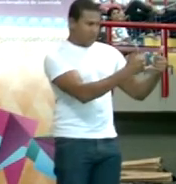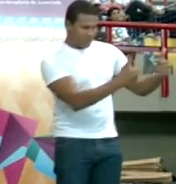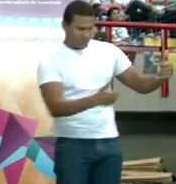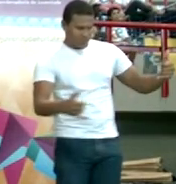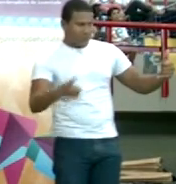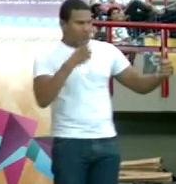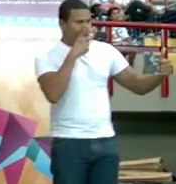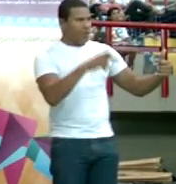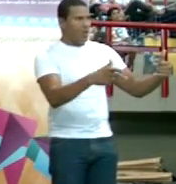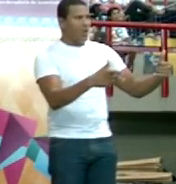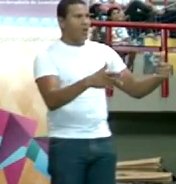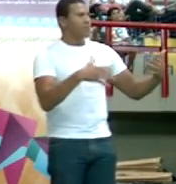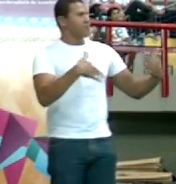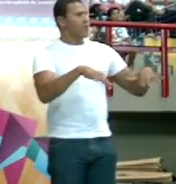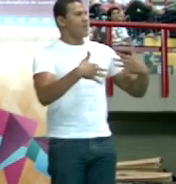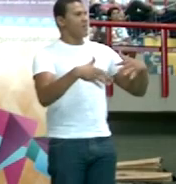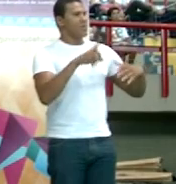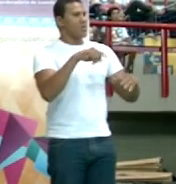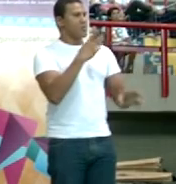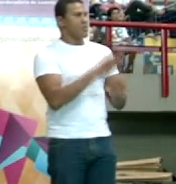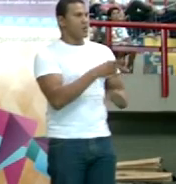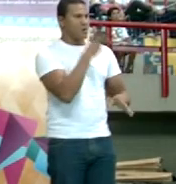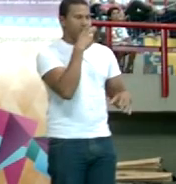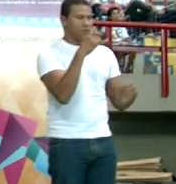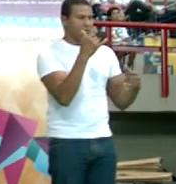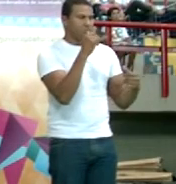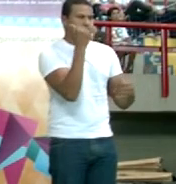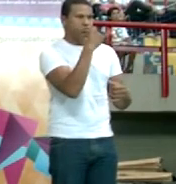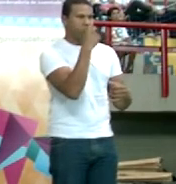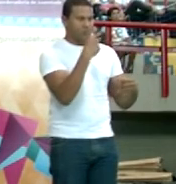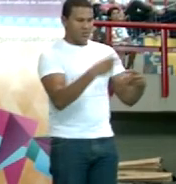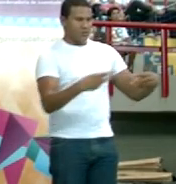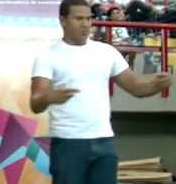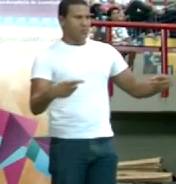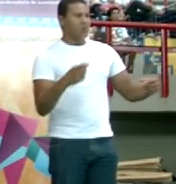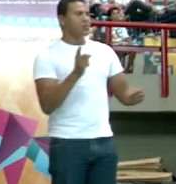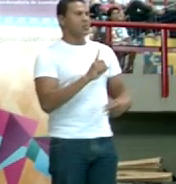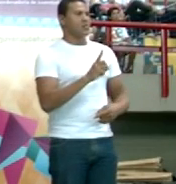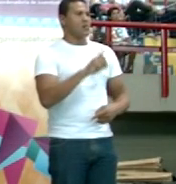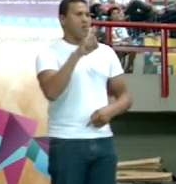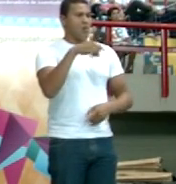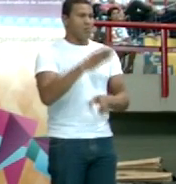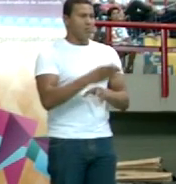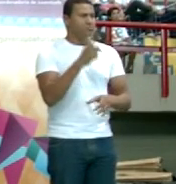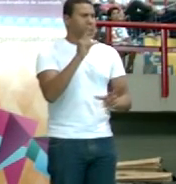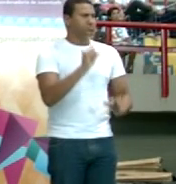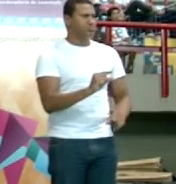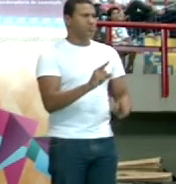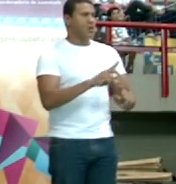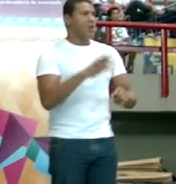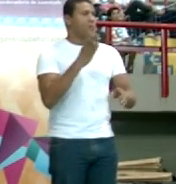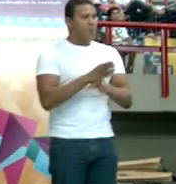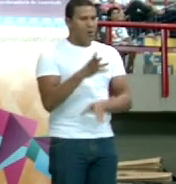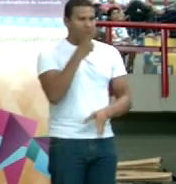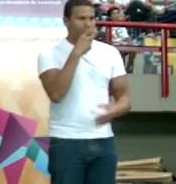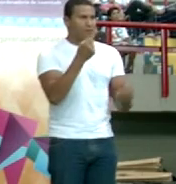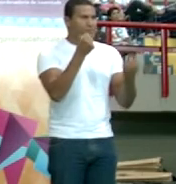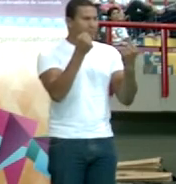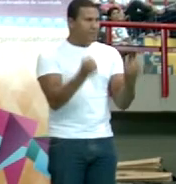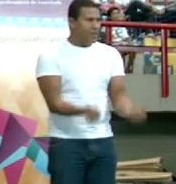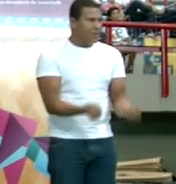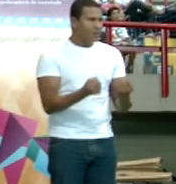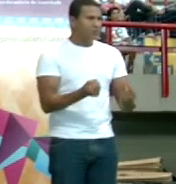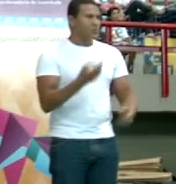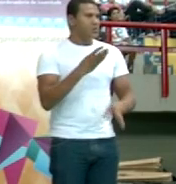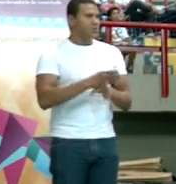da corrente elétrica não, viu pessoal? Que a massa da corrente elétrica ela é muito pequena, a massa do elétron. Ele se movimenta pelo peso dele, como é elástico, ele